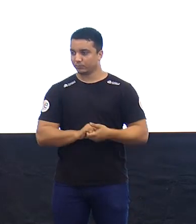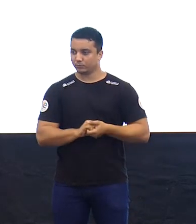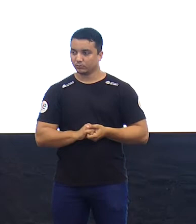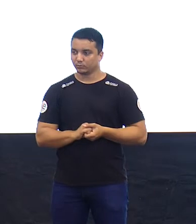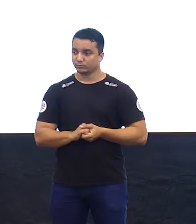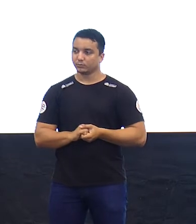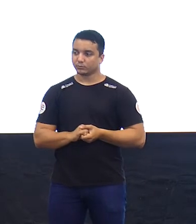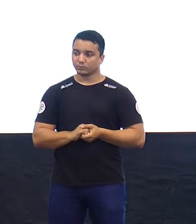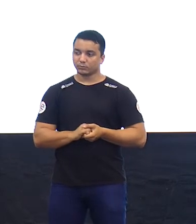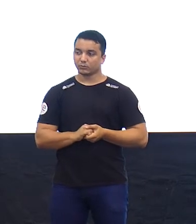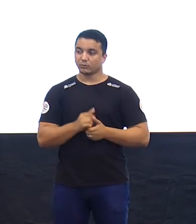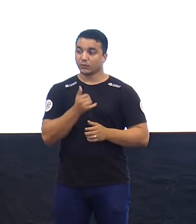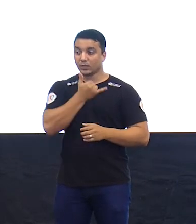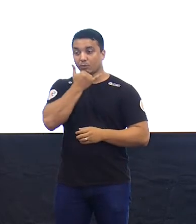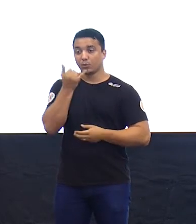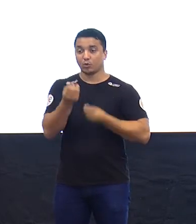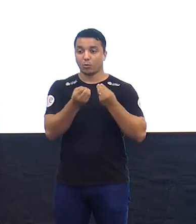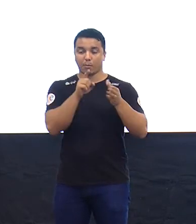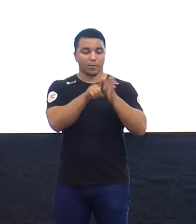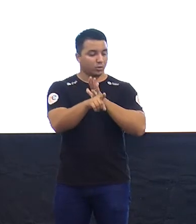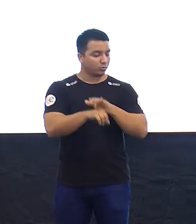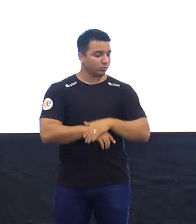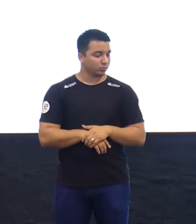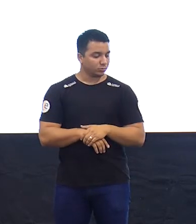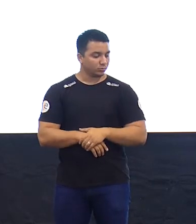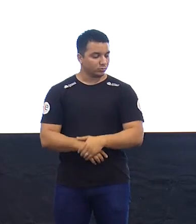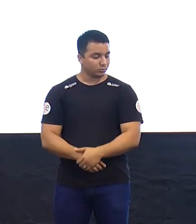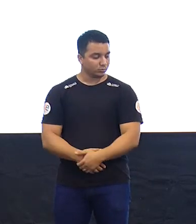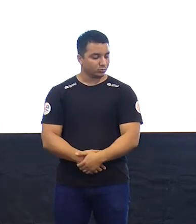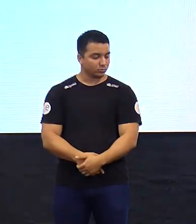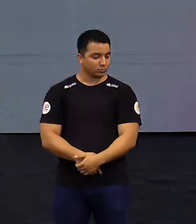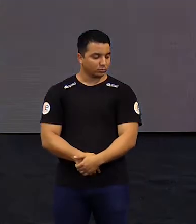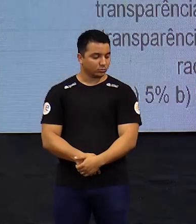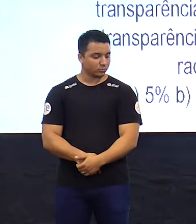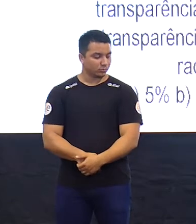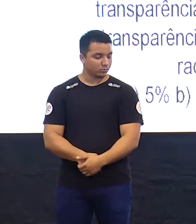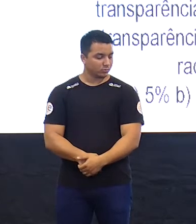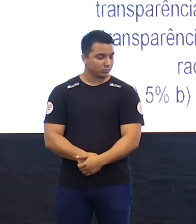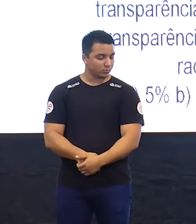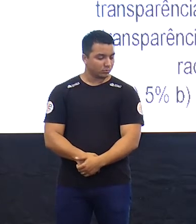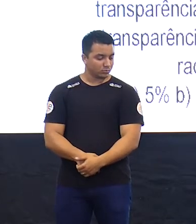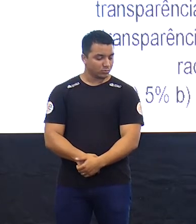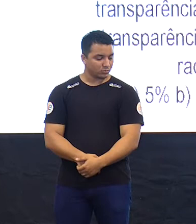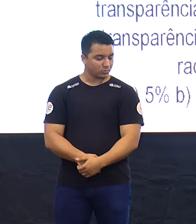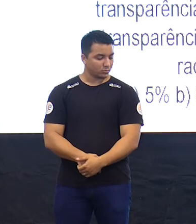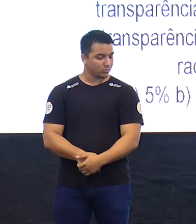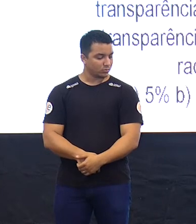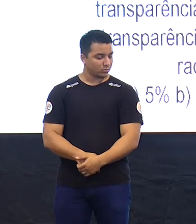55%. Então vai depender da pergunta que ele fez. Vamos voltar lá no enunciado.